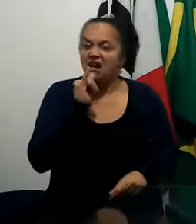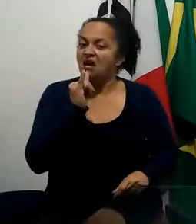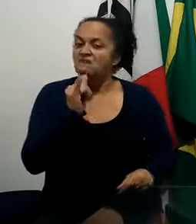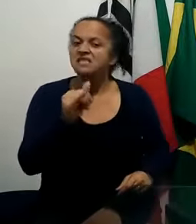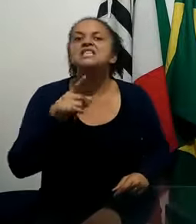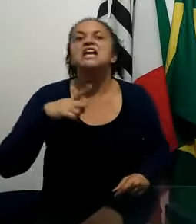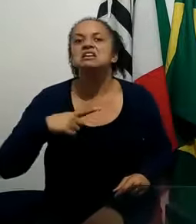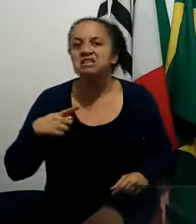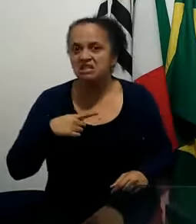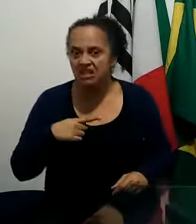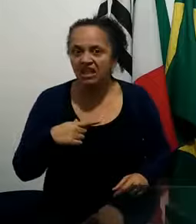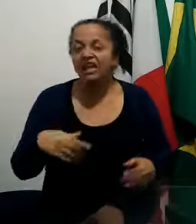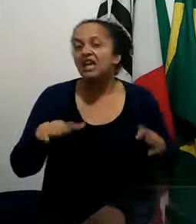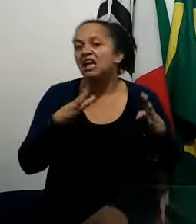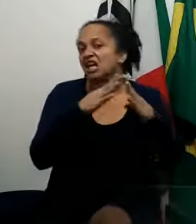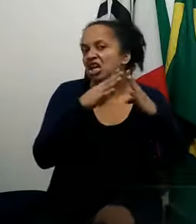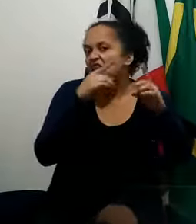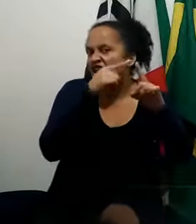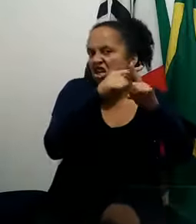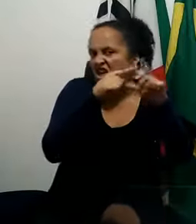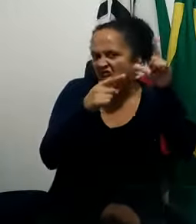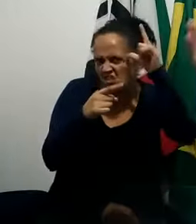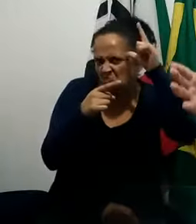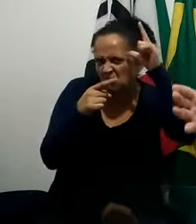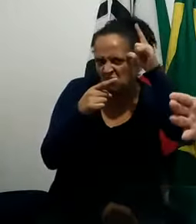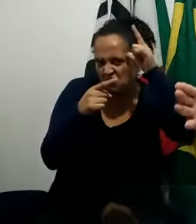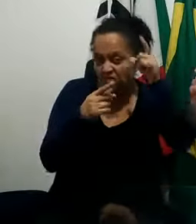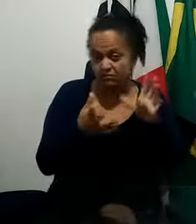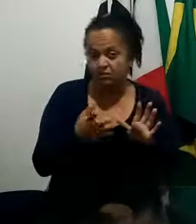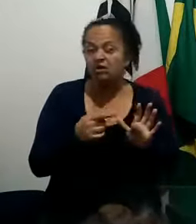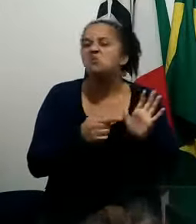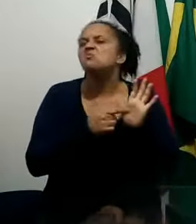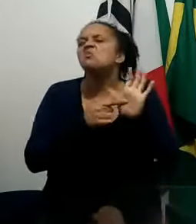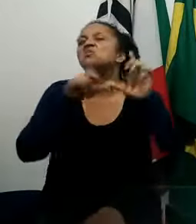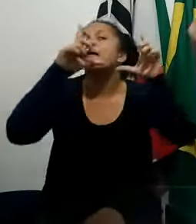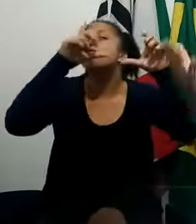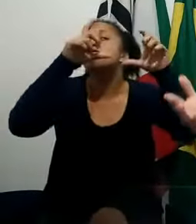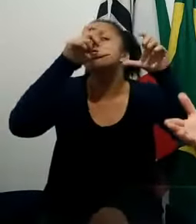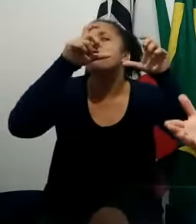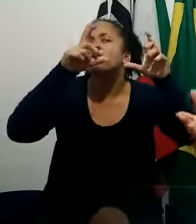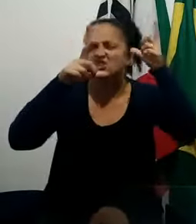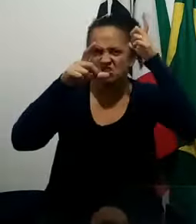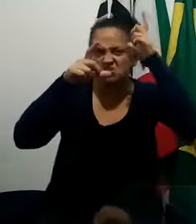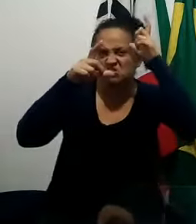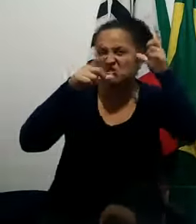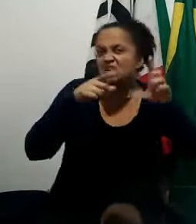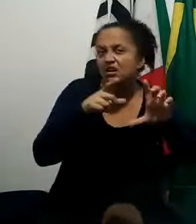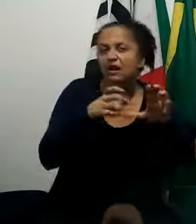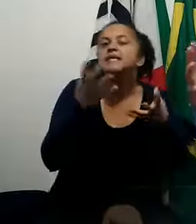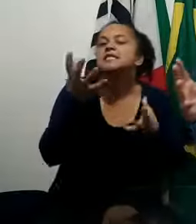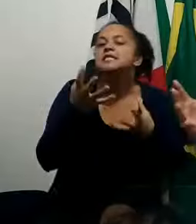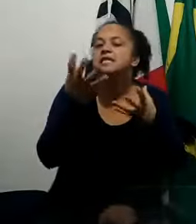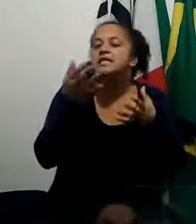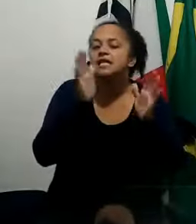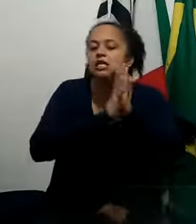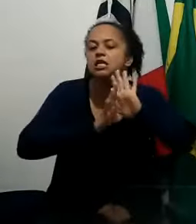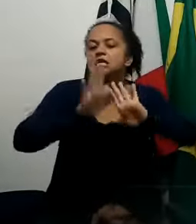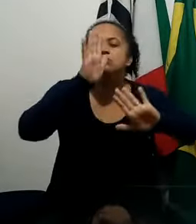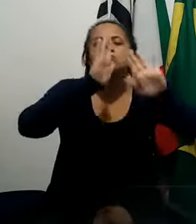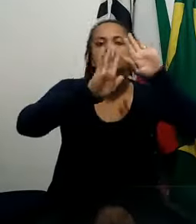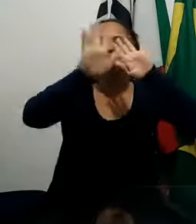construído, vai colocar a sua imagem ali, vai exigir uma adoração. Ele vai profanar o